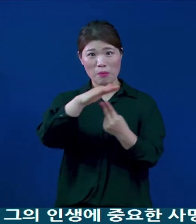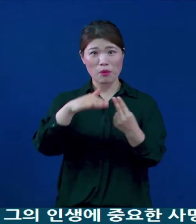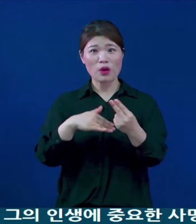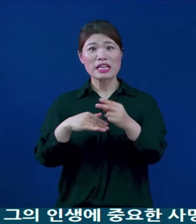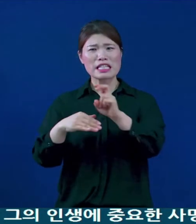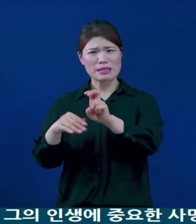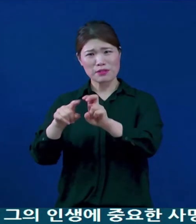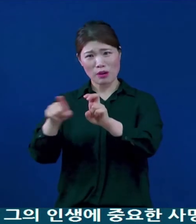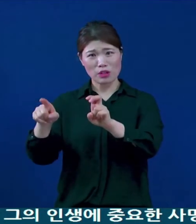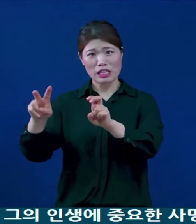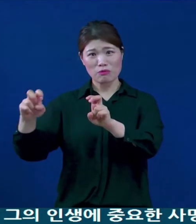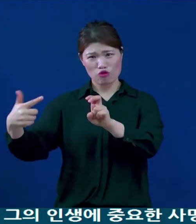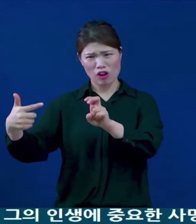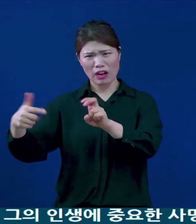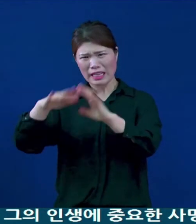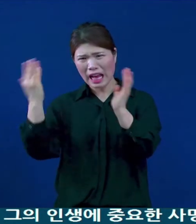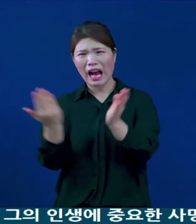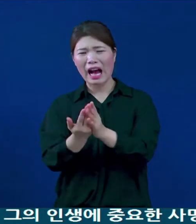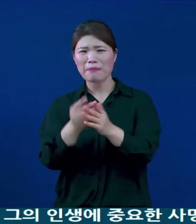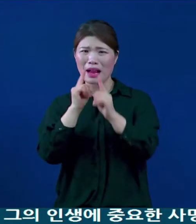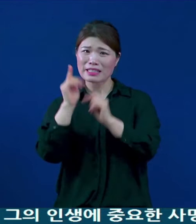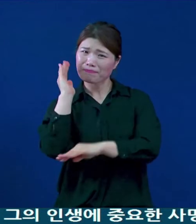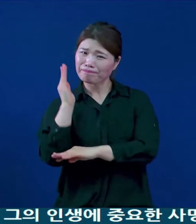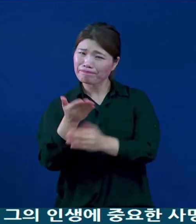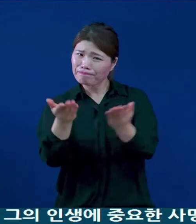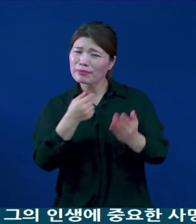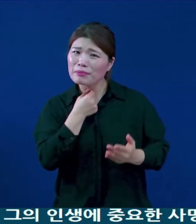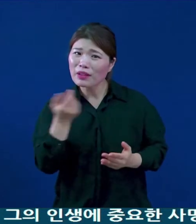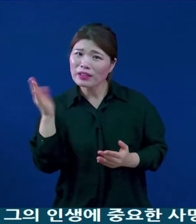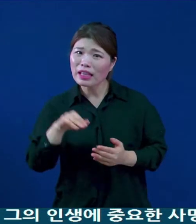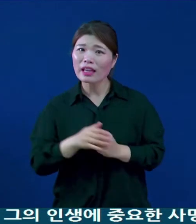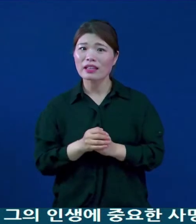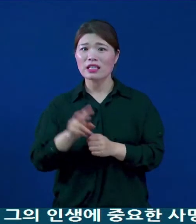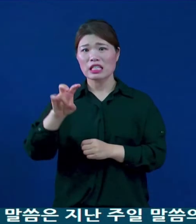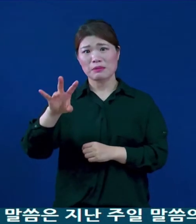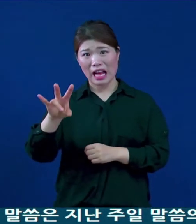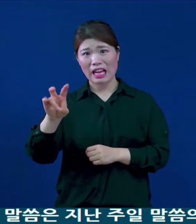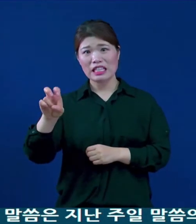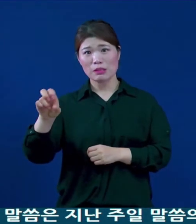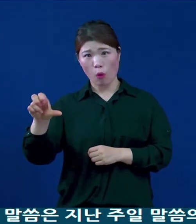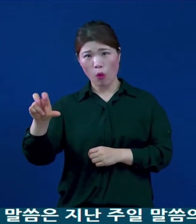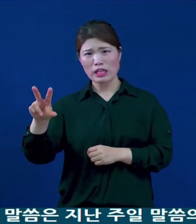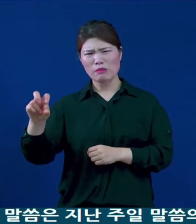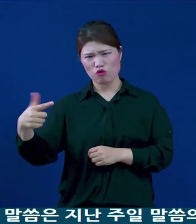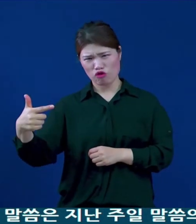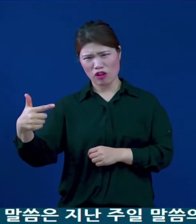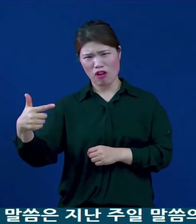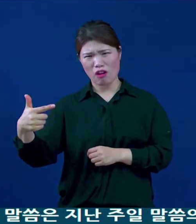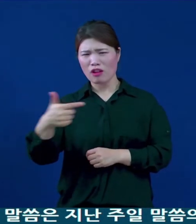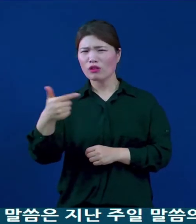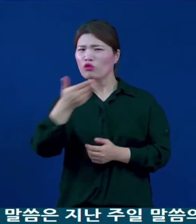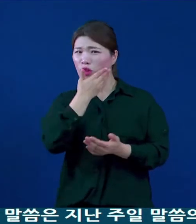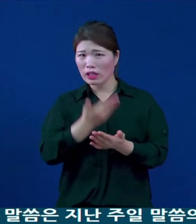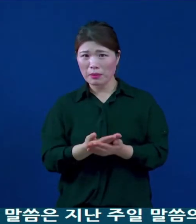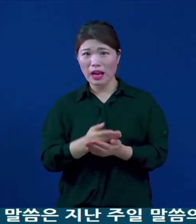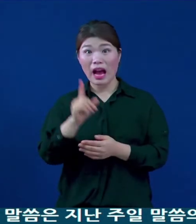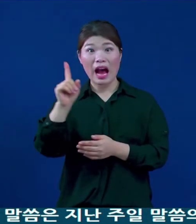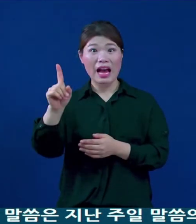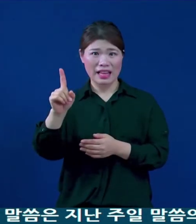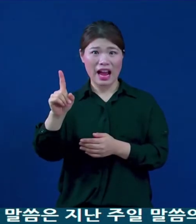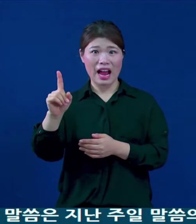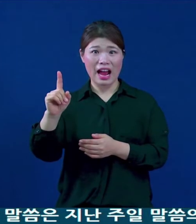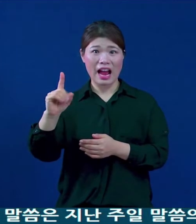26절까지 다 다룰 생각이었는데 24, 25, 26절이 너무 귀해서 한 알의 밀이 땅에